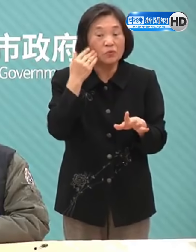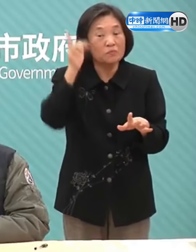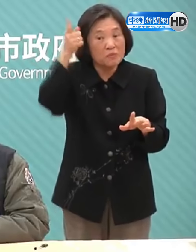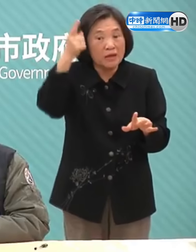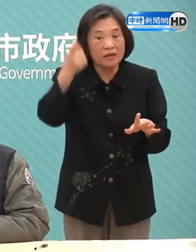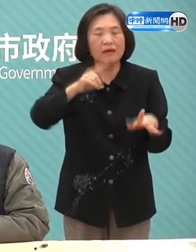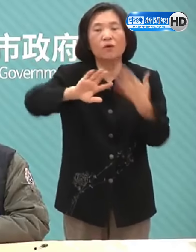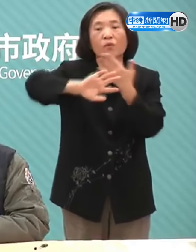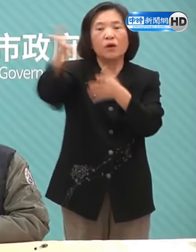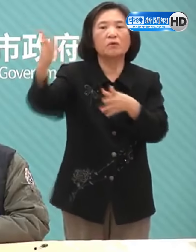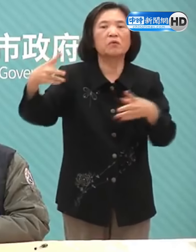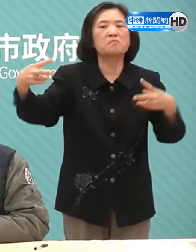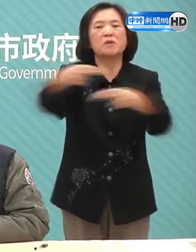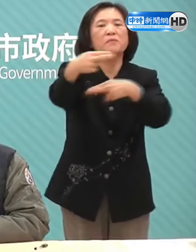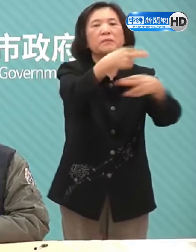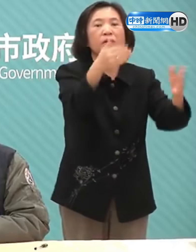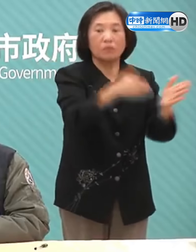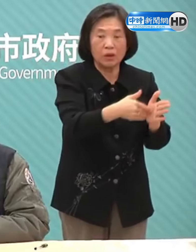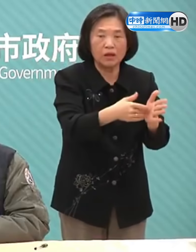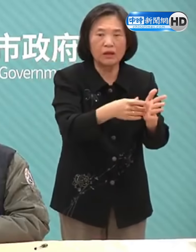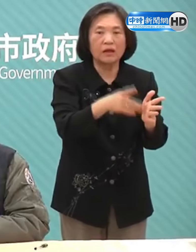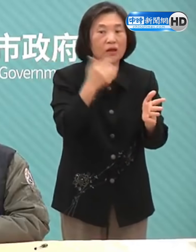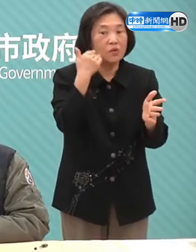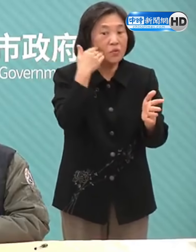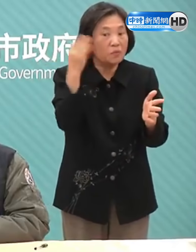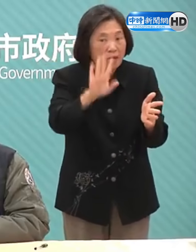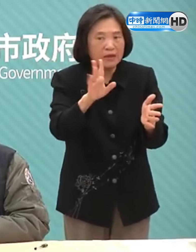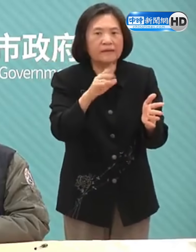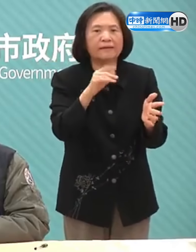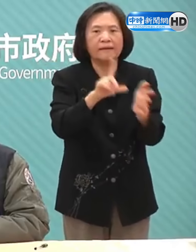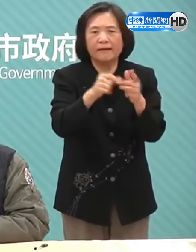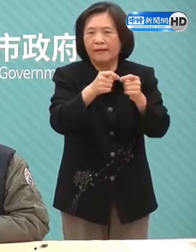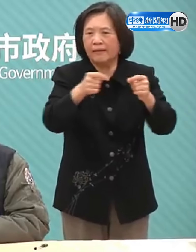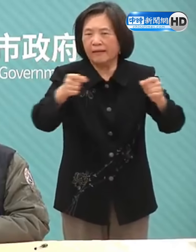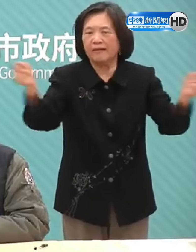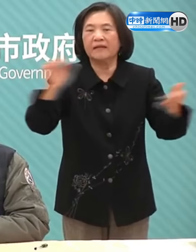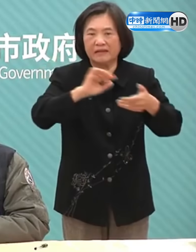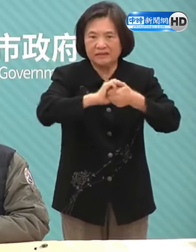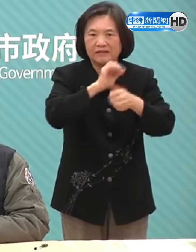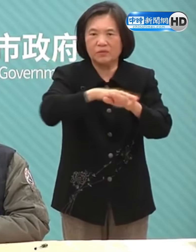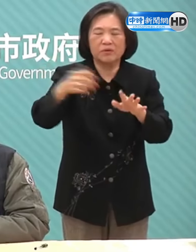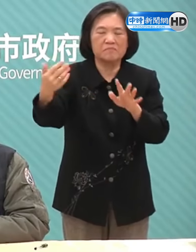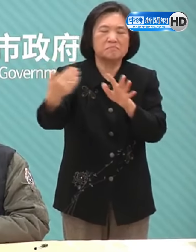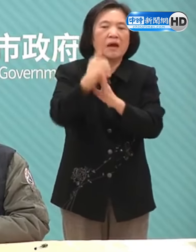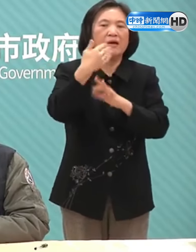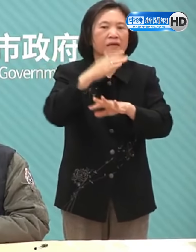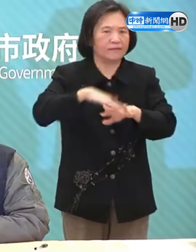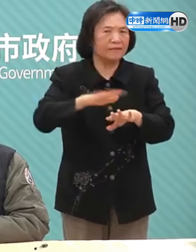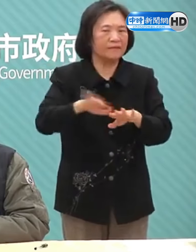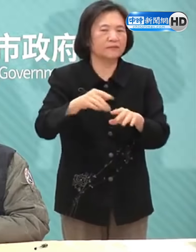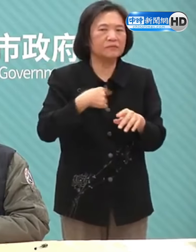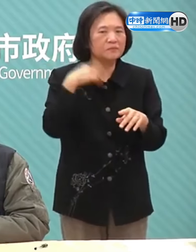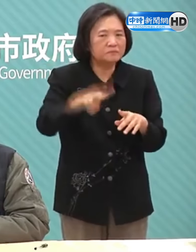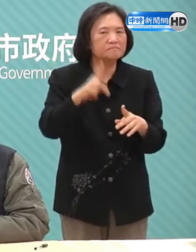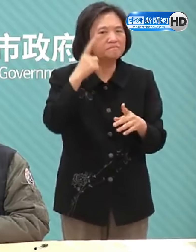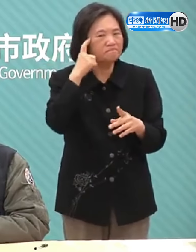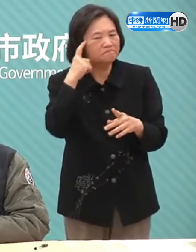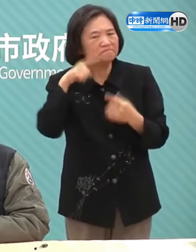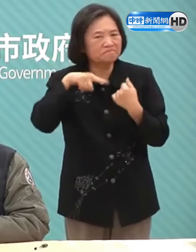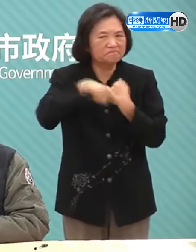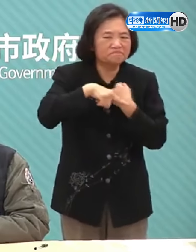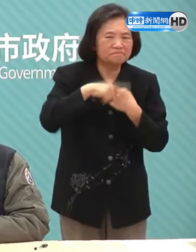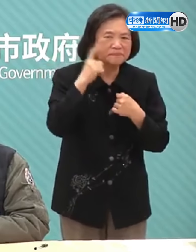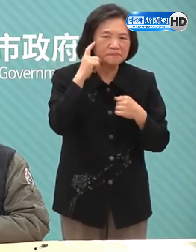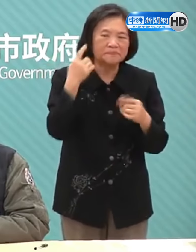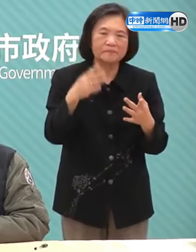来，万时间拉久了哦，一定会有破口，所以恐怕我们要再思考看看，要么我